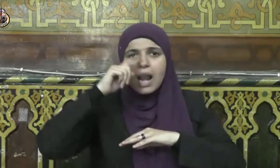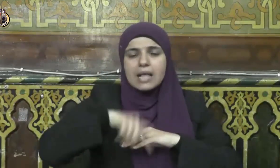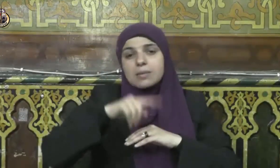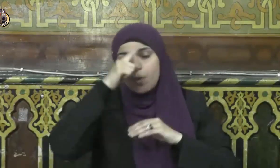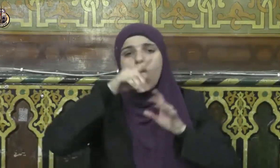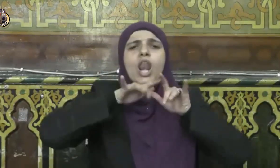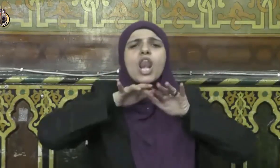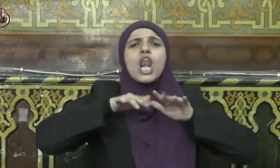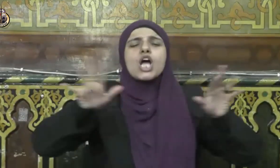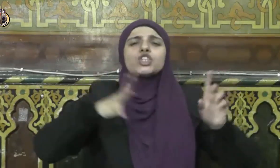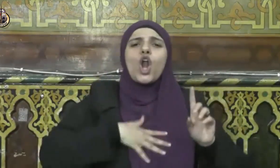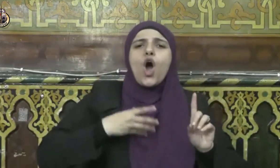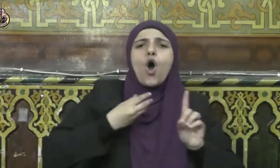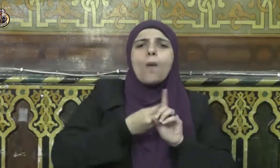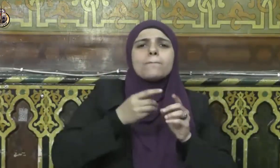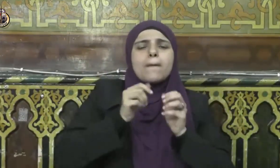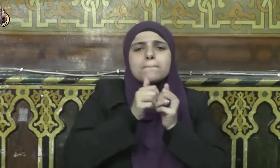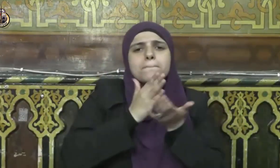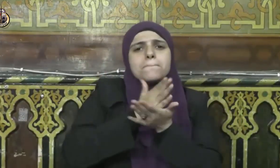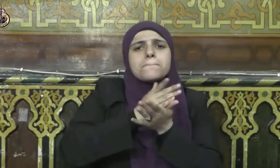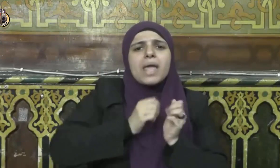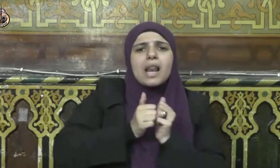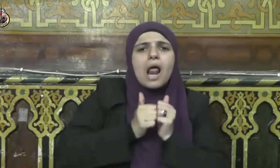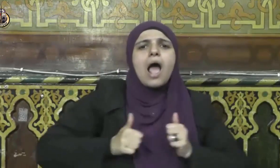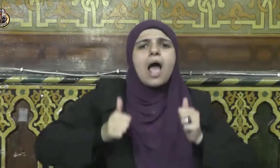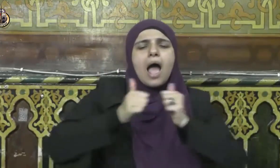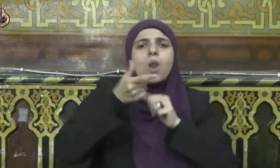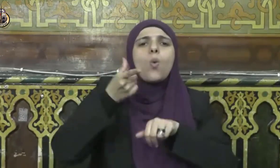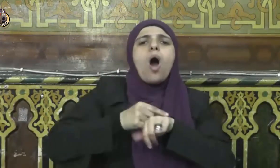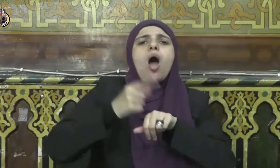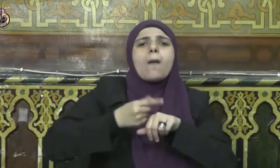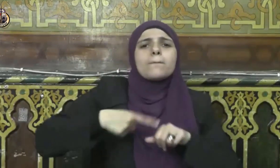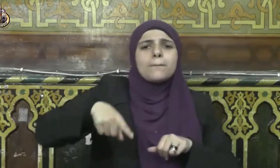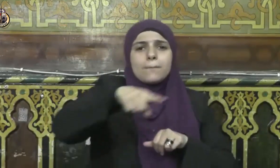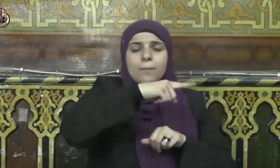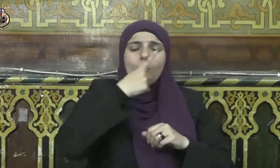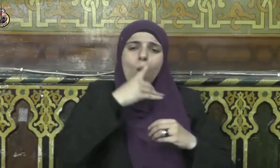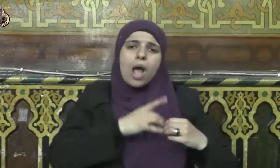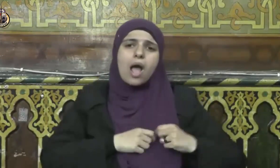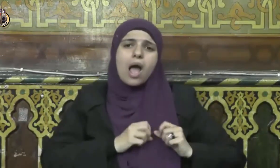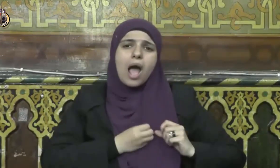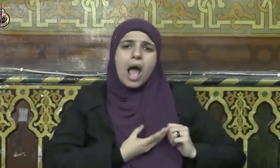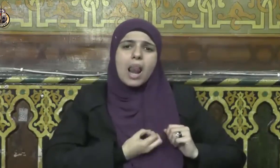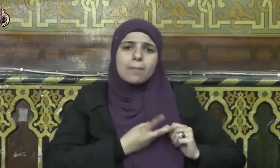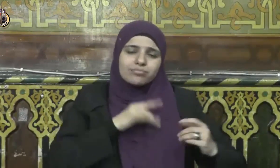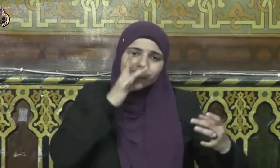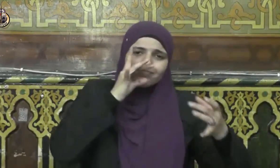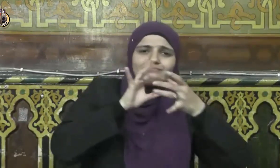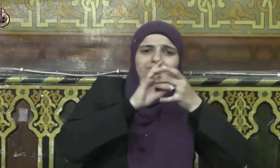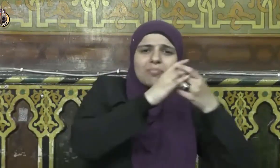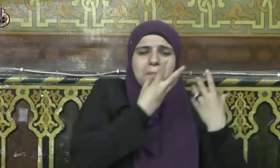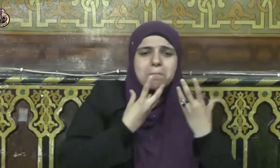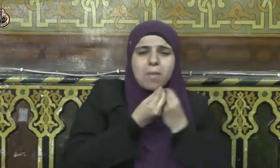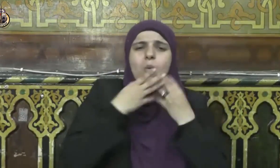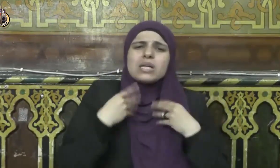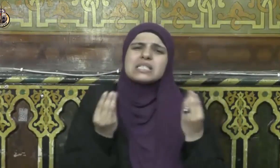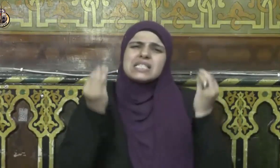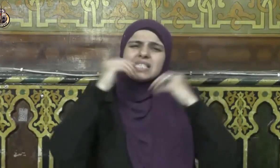فبها تنتشر المحبة بين الأهل والأقارب، وتتآلف القلوب، ويزيد الله بها